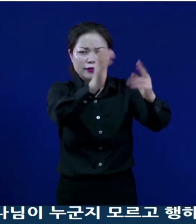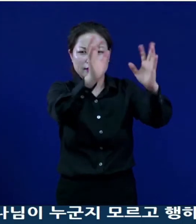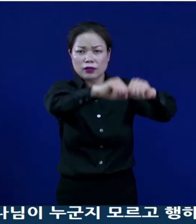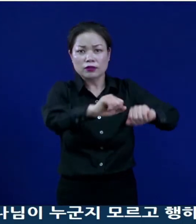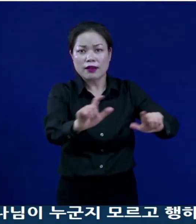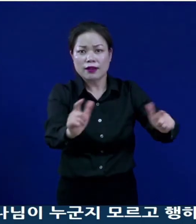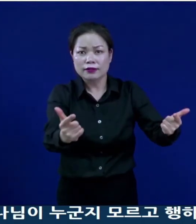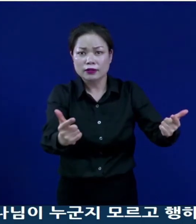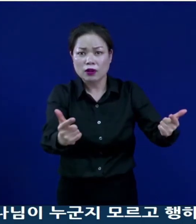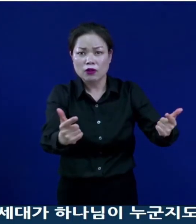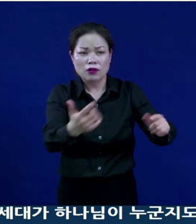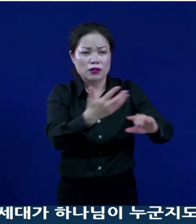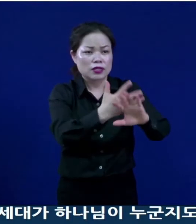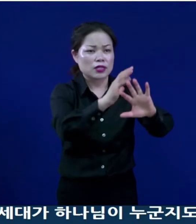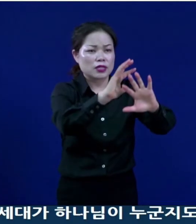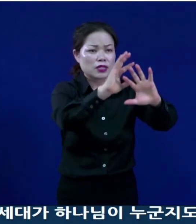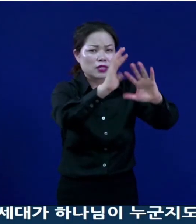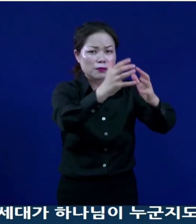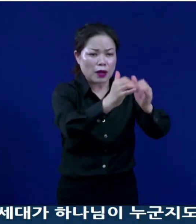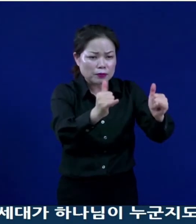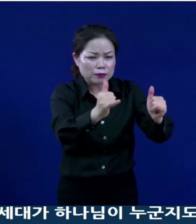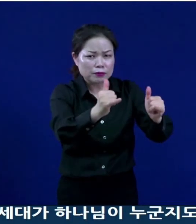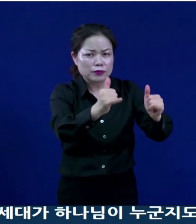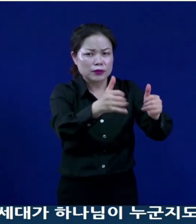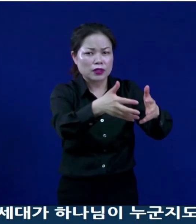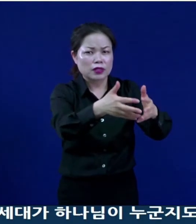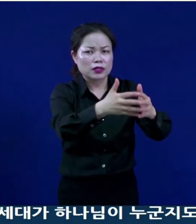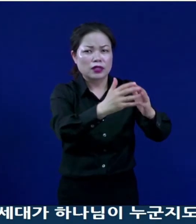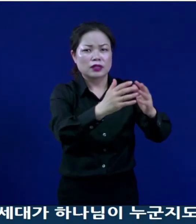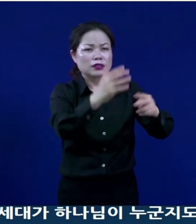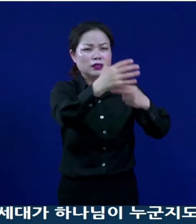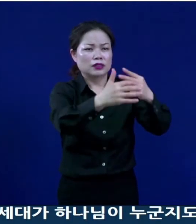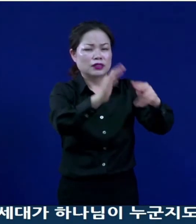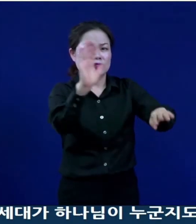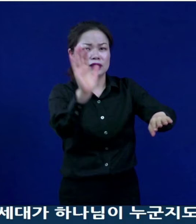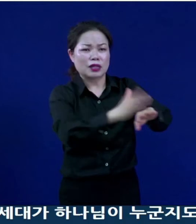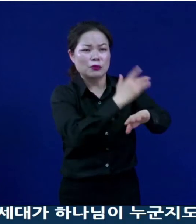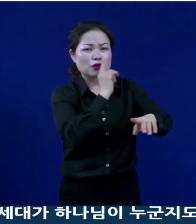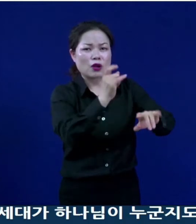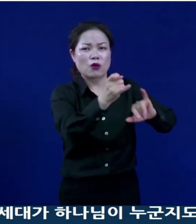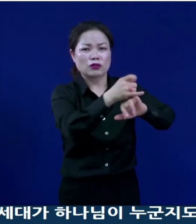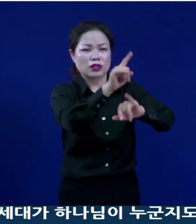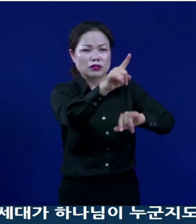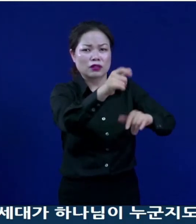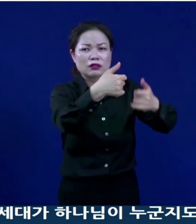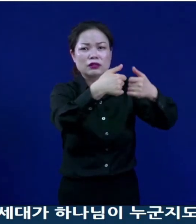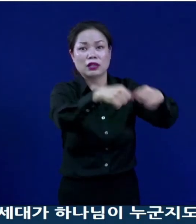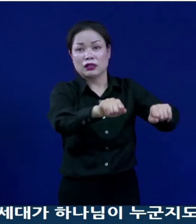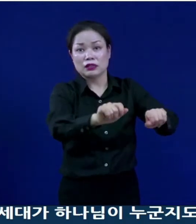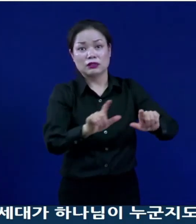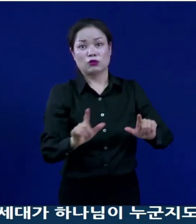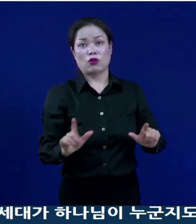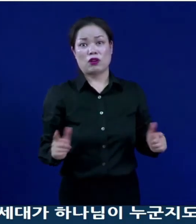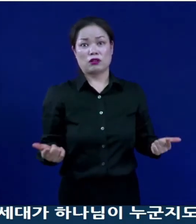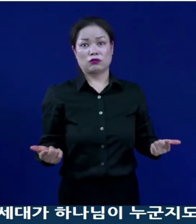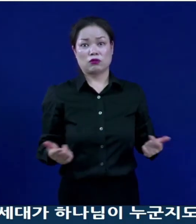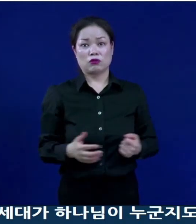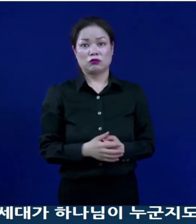않았습니다. 이방 민족들과의 세우지 말았어야 할 잘못된 언약, 그것을 깨뜨리지도